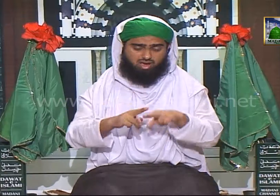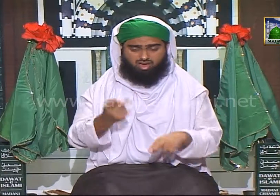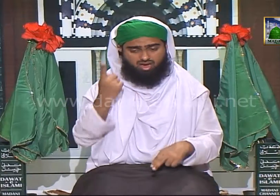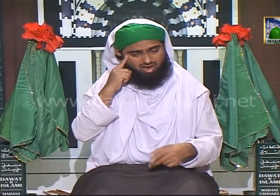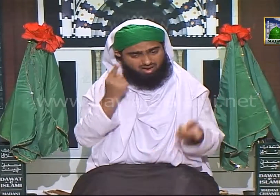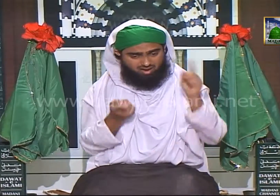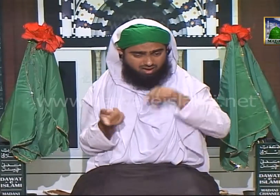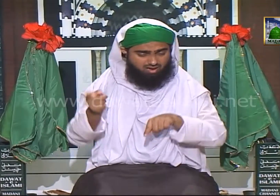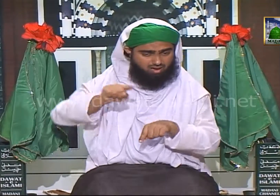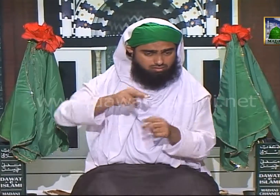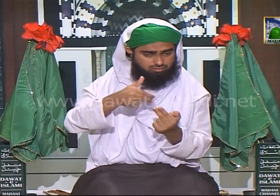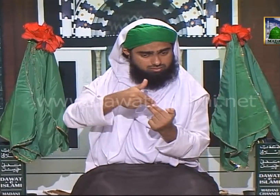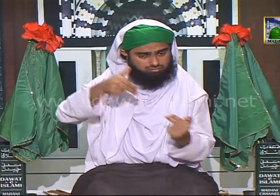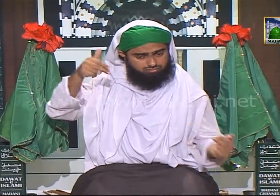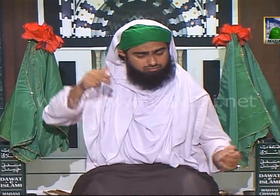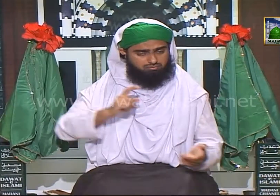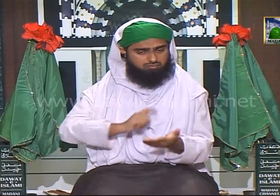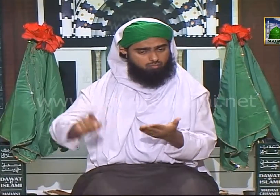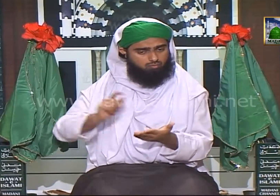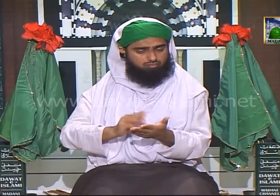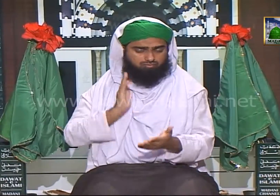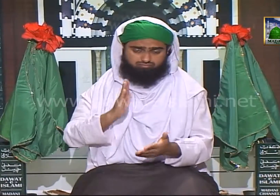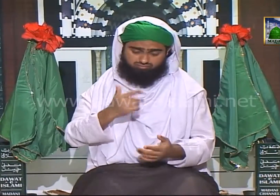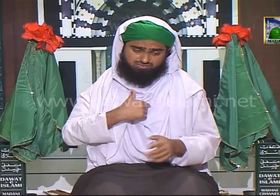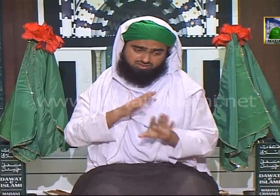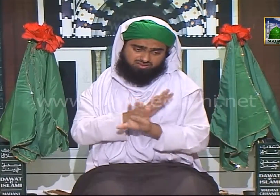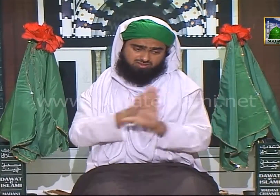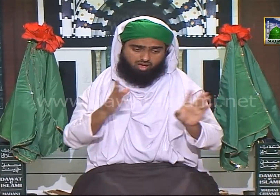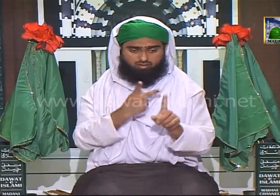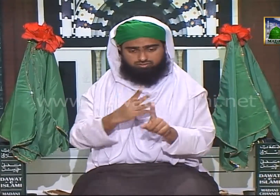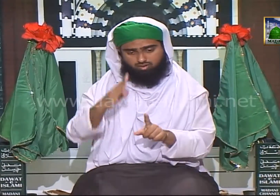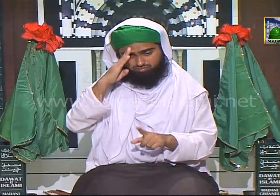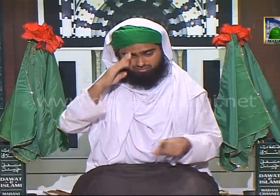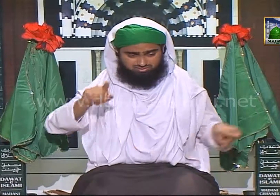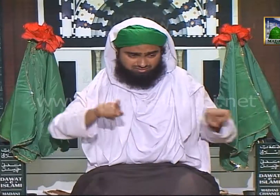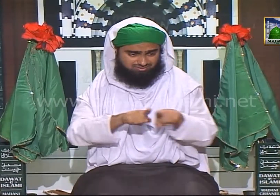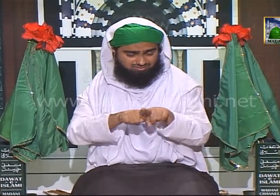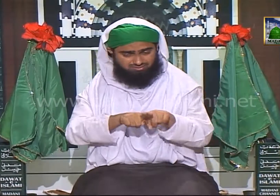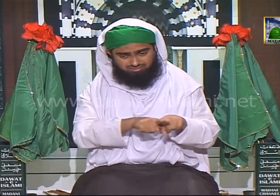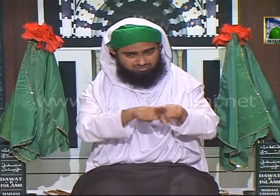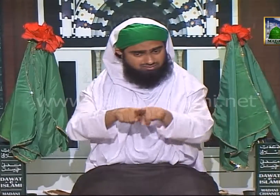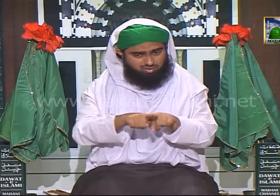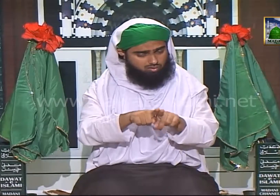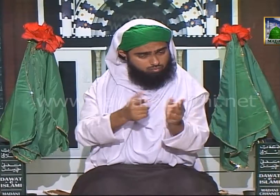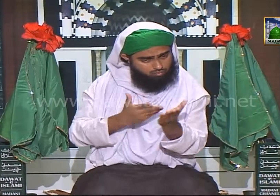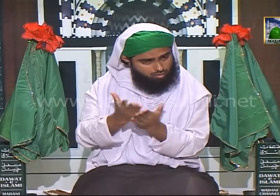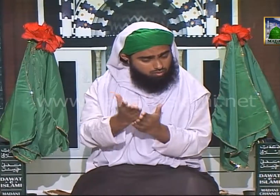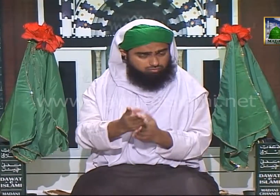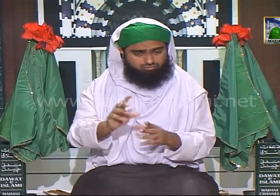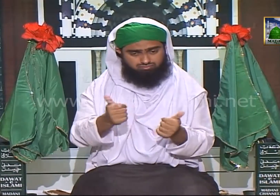ایک ہی جگہ مل کر کام کرو گے تو کام ہوگا، معاشرہ صحیح ہوگا۔ آپ مخلص ہیں تو دعوت اسلامی کو لے کر چلیں، اللہ تعالیٰ آپ کو بہت زیادہ کامیابی